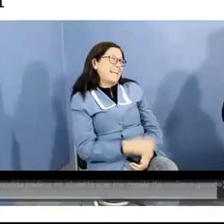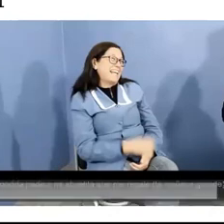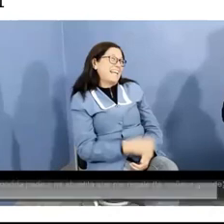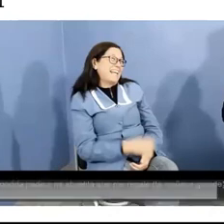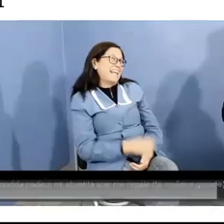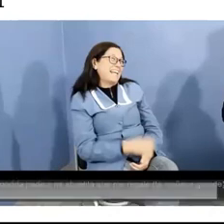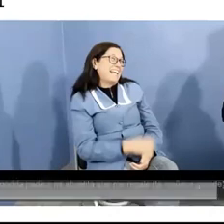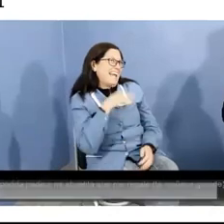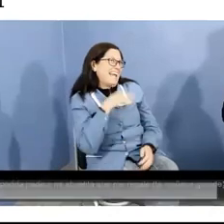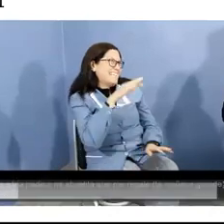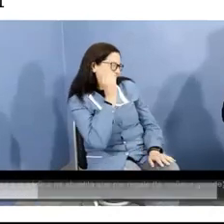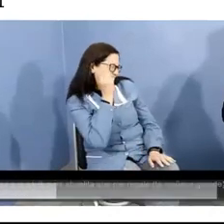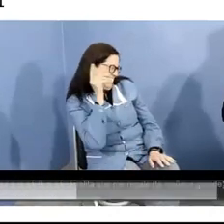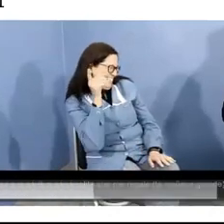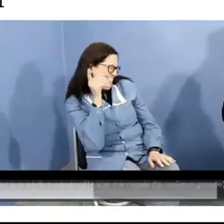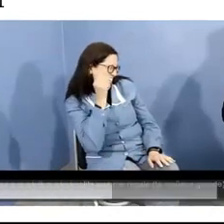bueno.